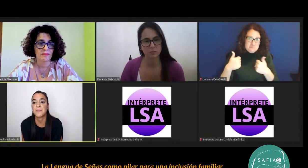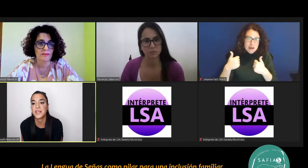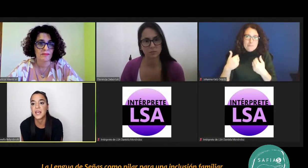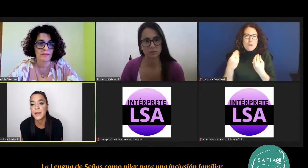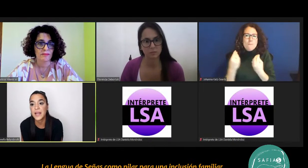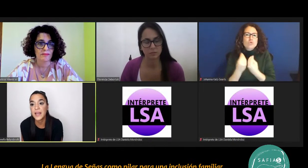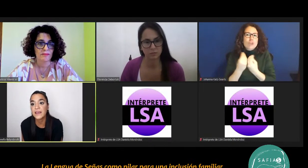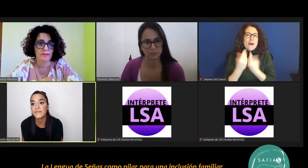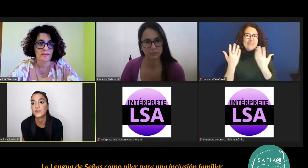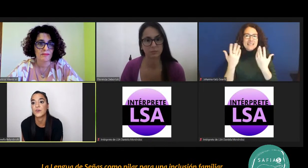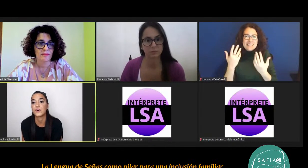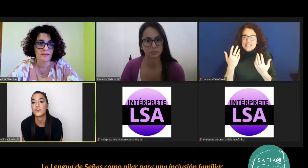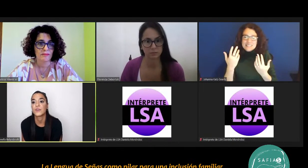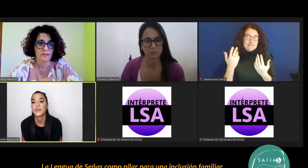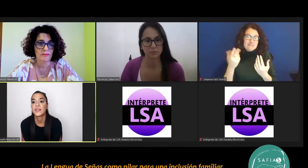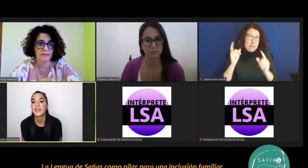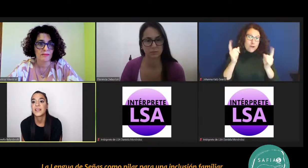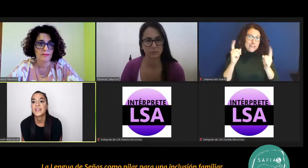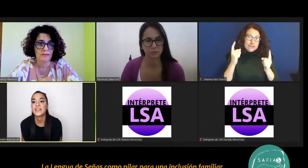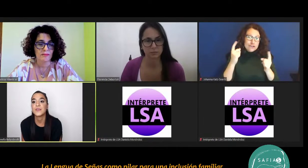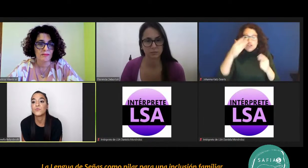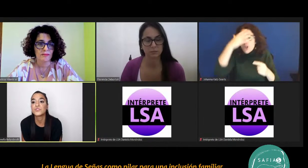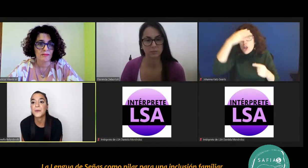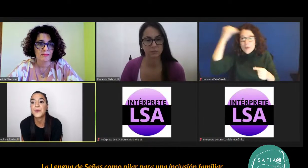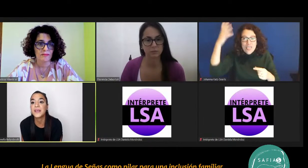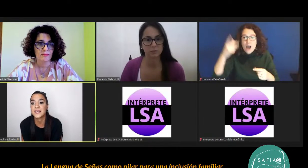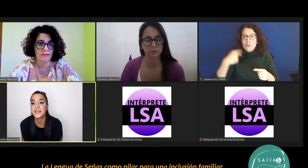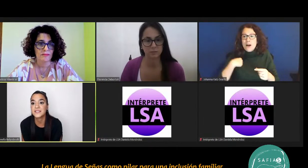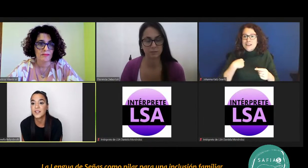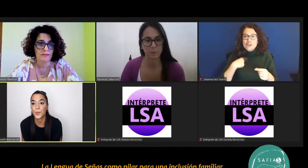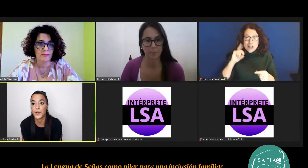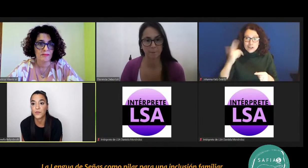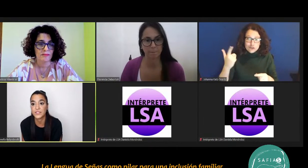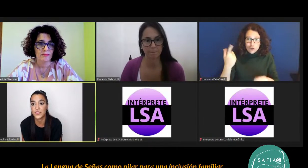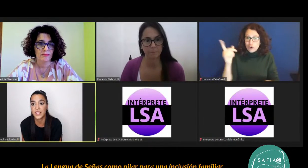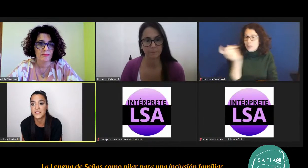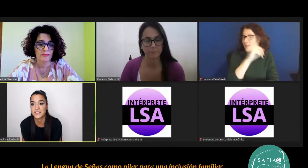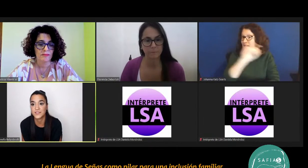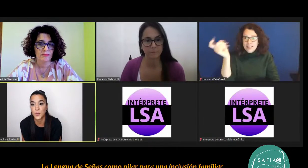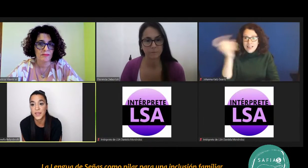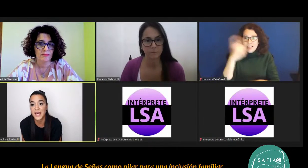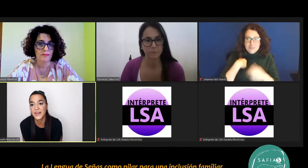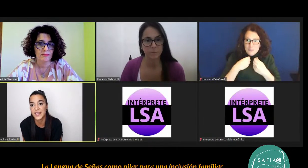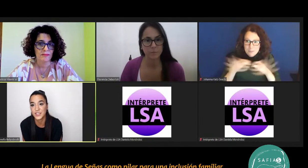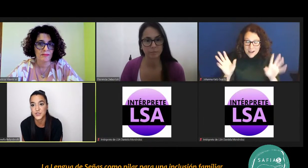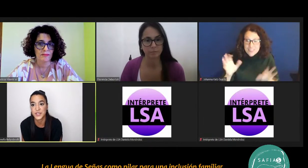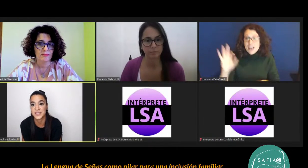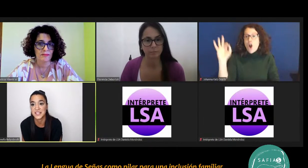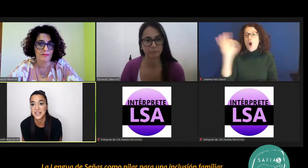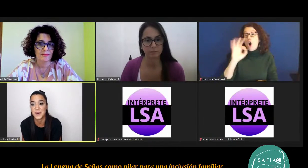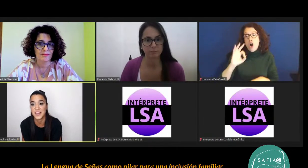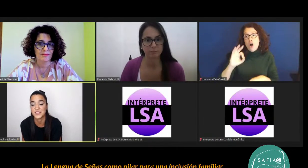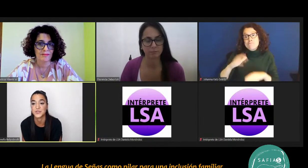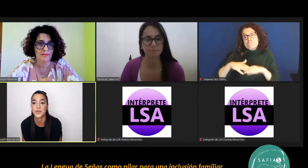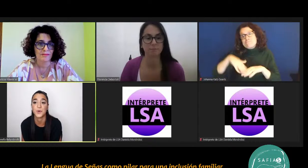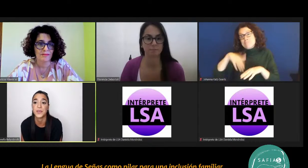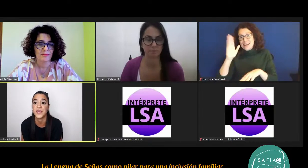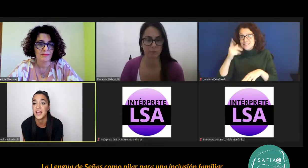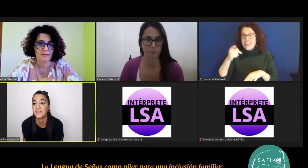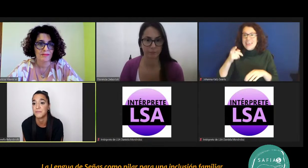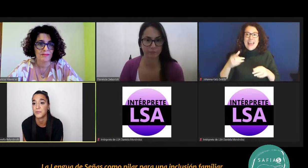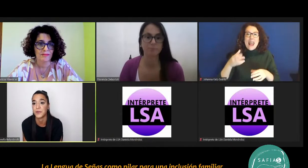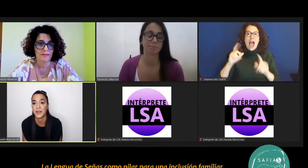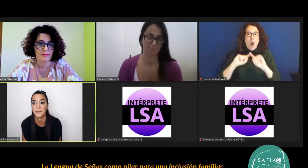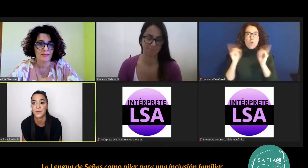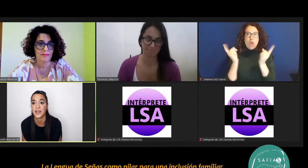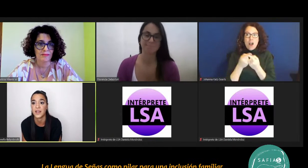tenía que pedir que hablen lento, y muchas veces los profesores se olvidaban de que yo necesitaba eso, se